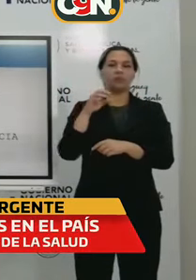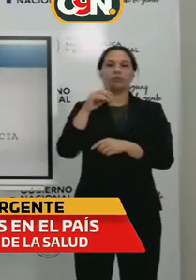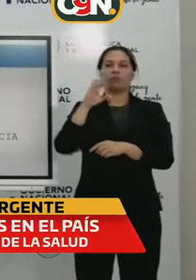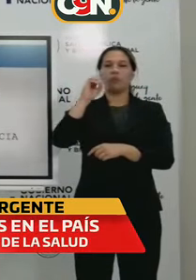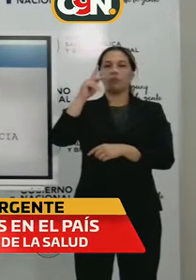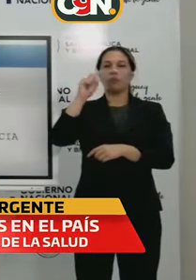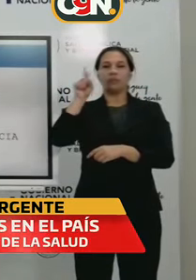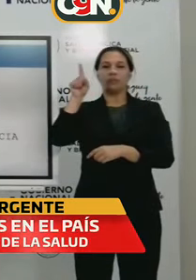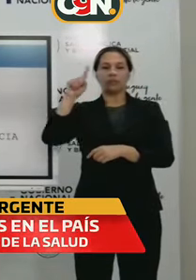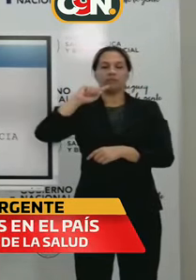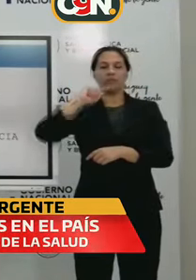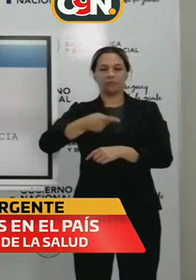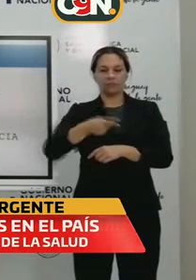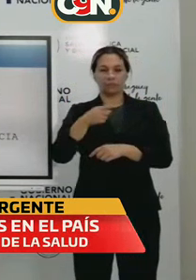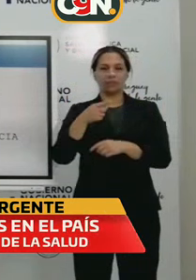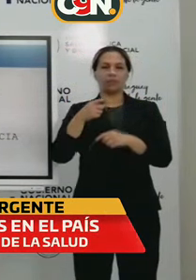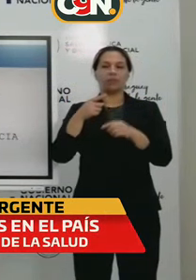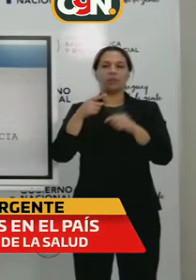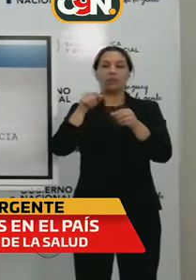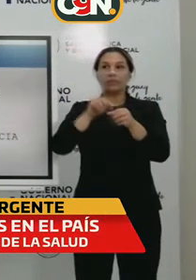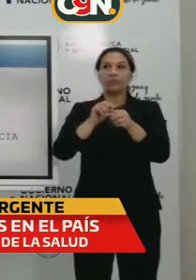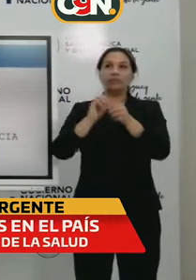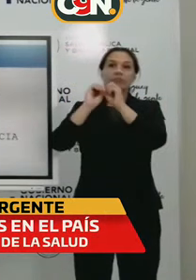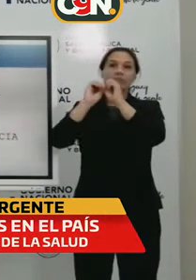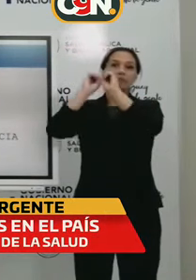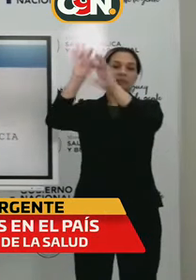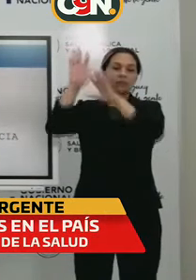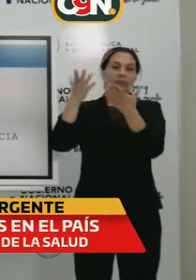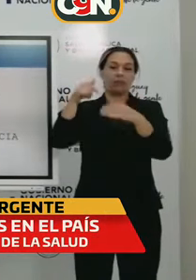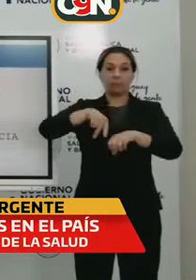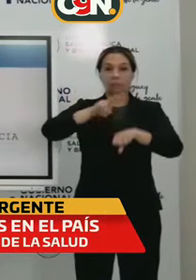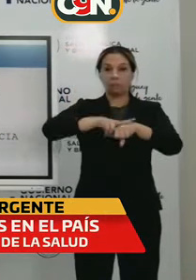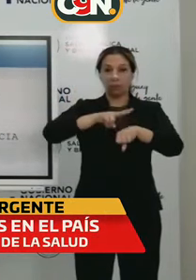OPS, la secuenciación del ARN. ¿En